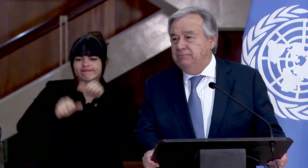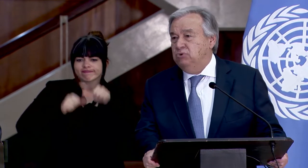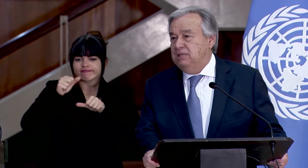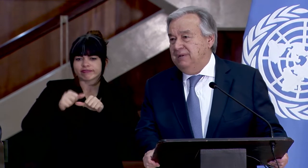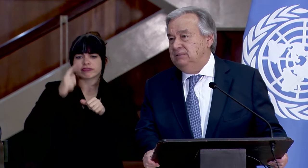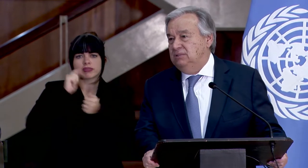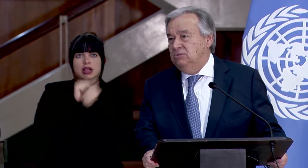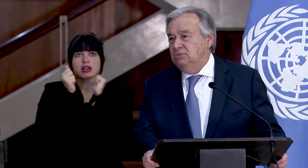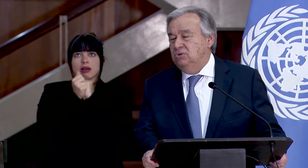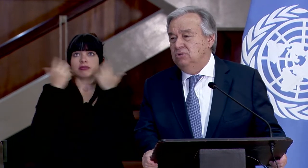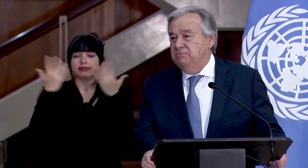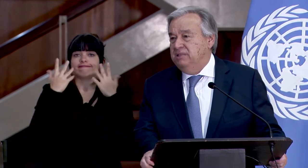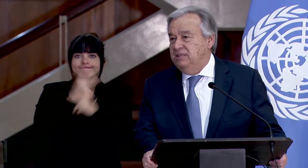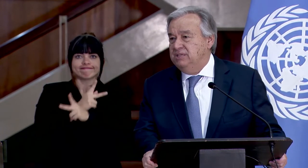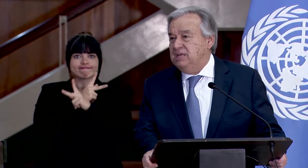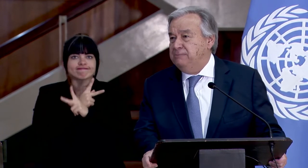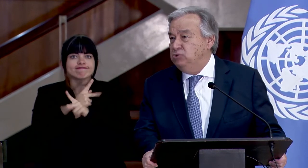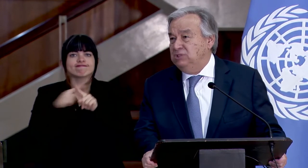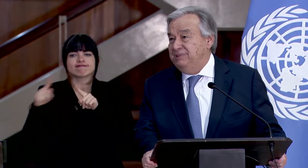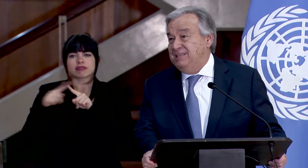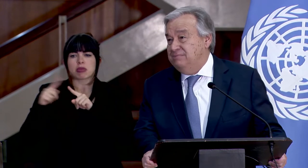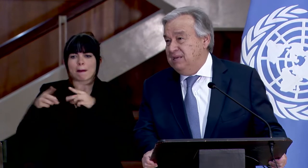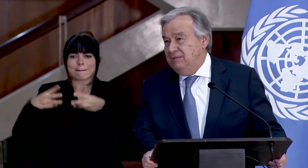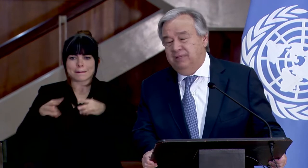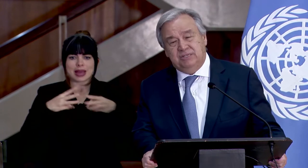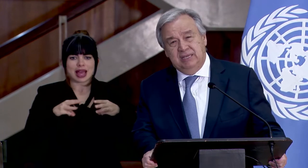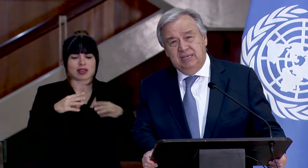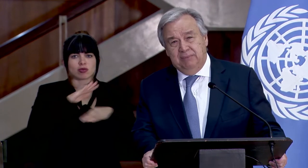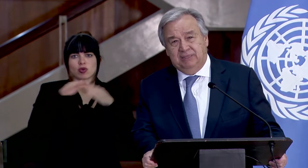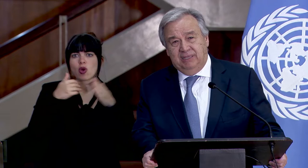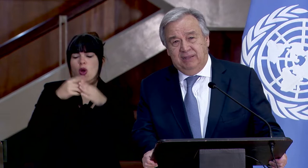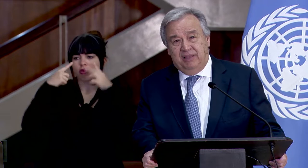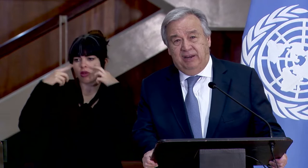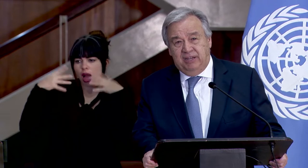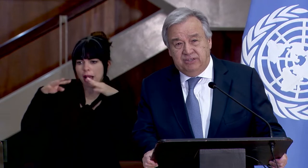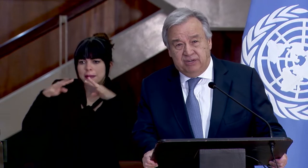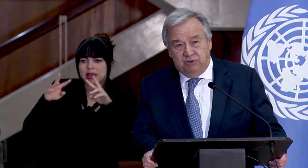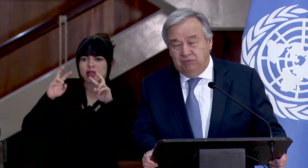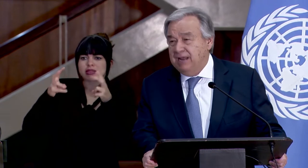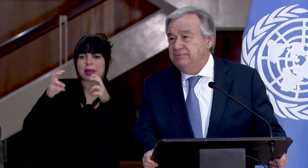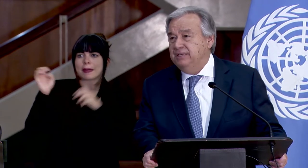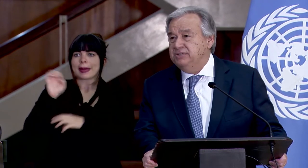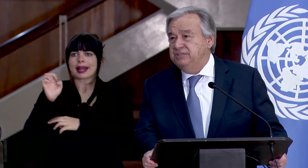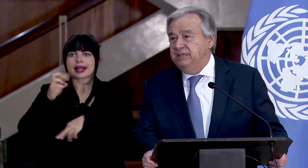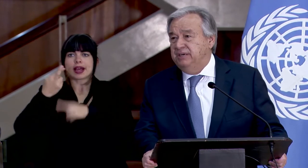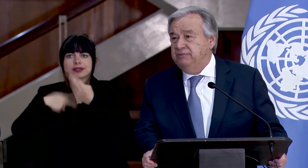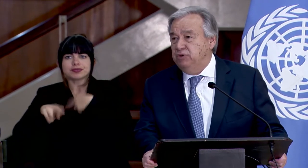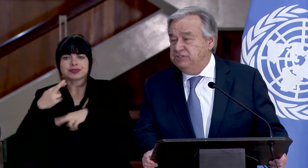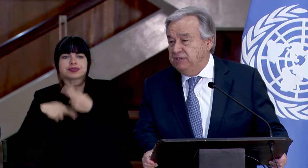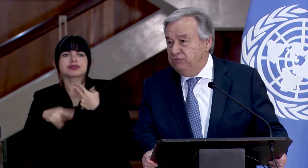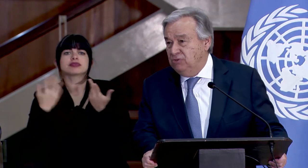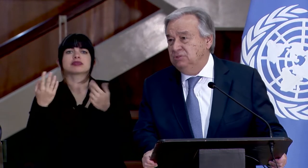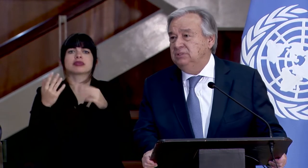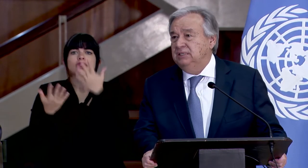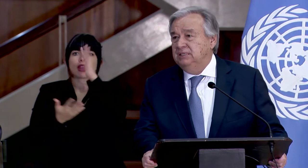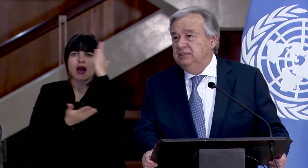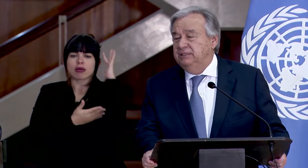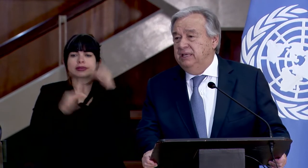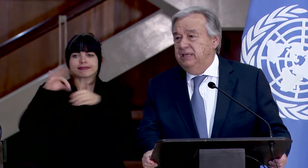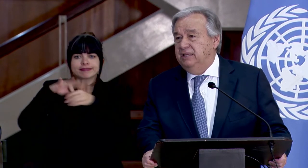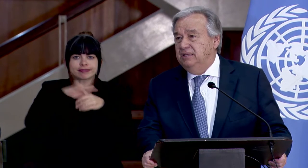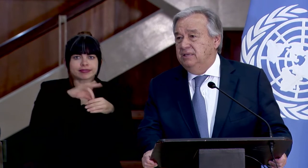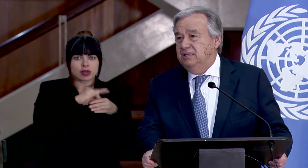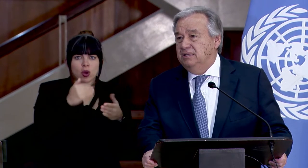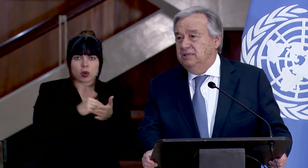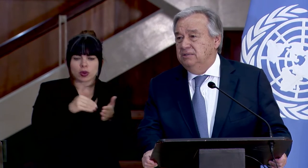contra el cambio climático, con medidas absolutamente admirables en materia de energías renovables, de reforestación,